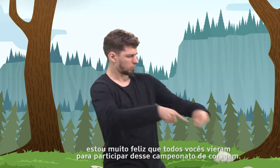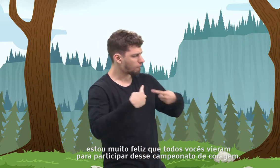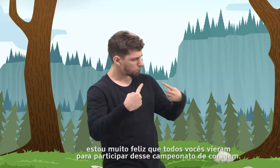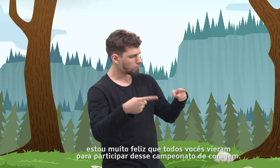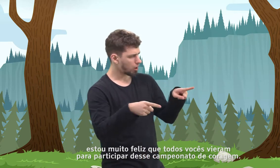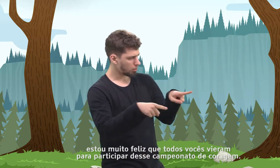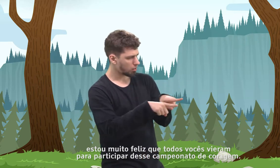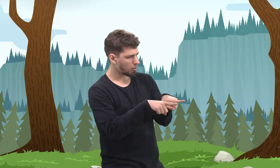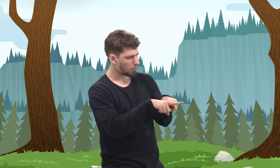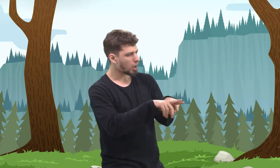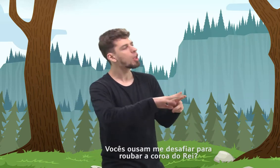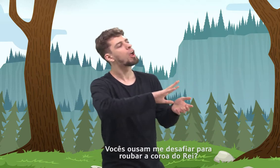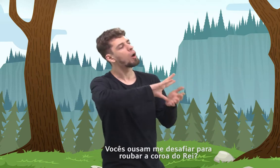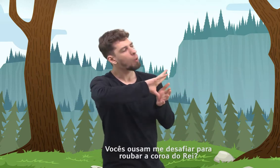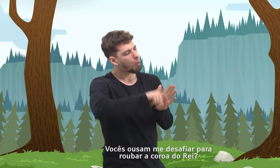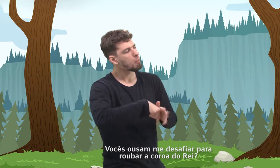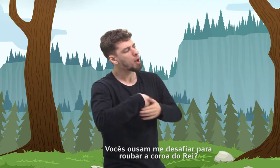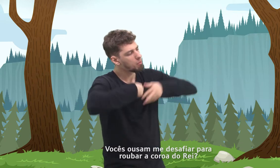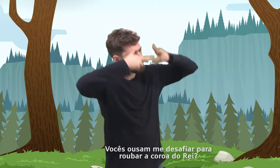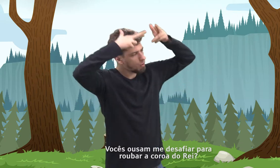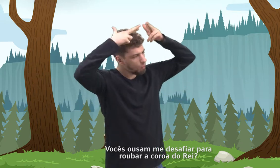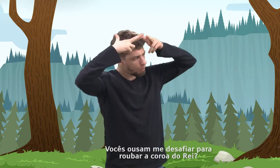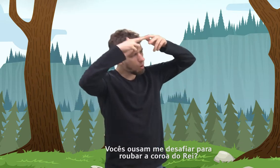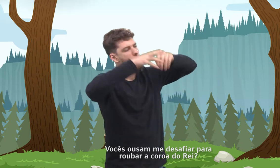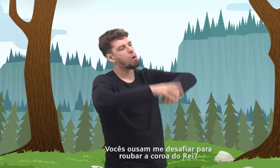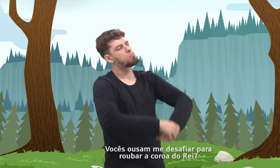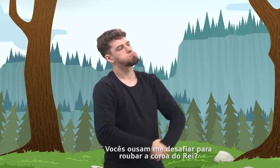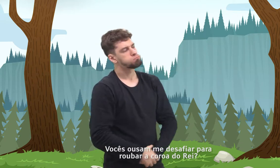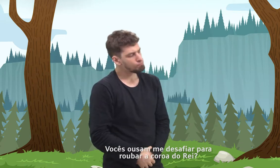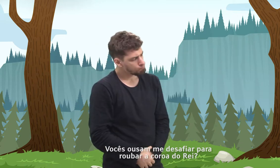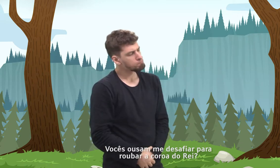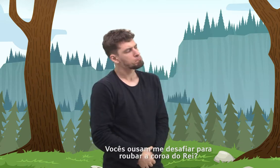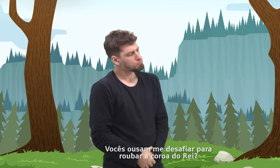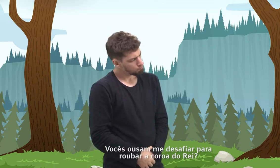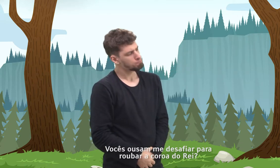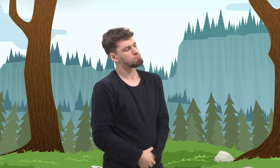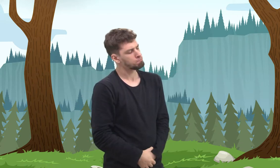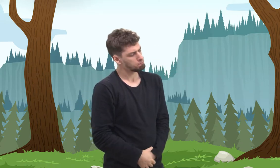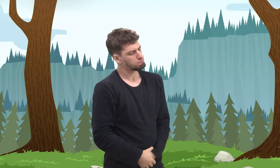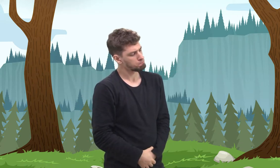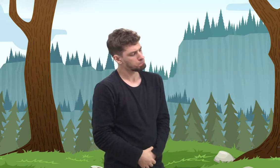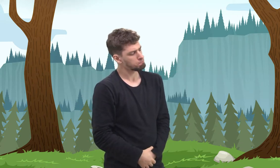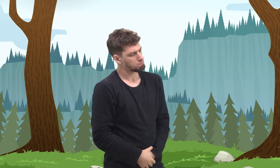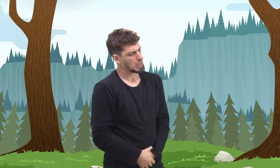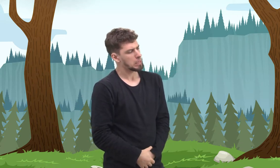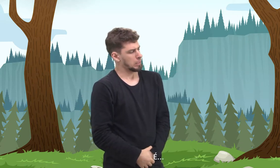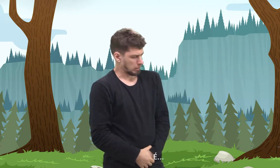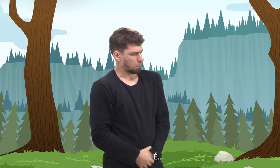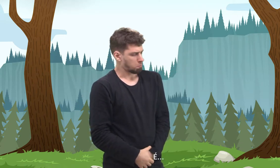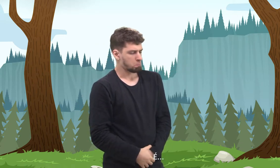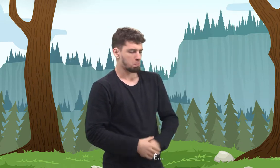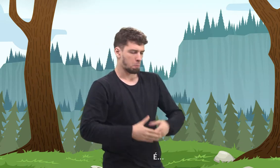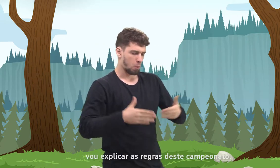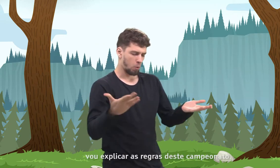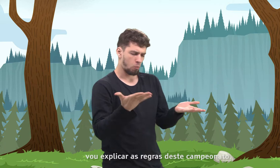coragem seja o uso me desafiar para roubar a coroa do rei vou